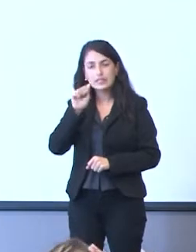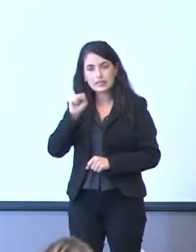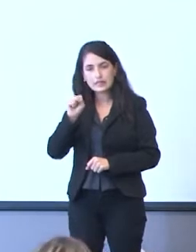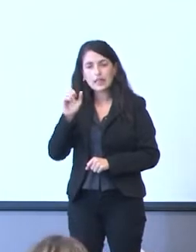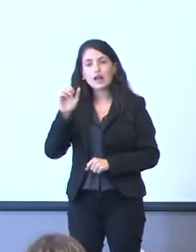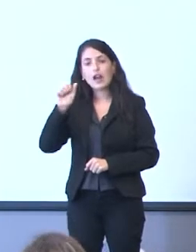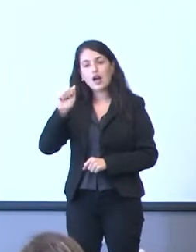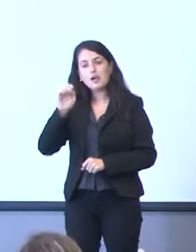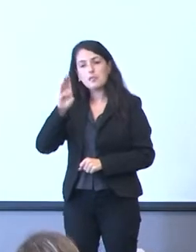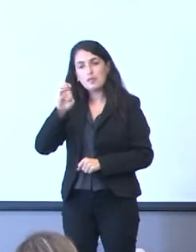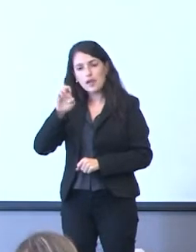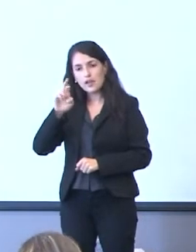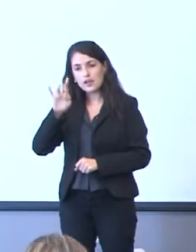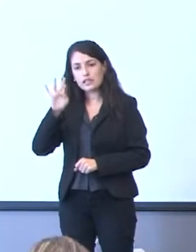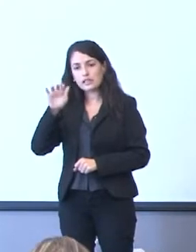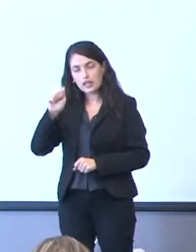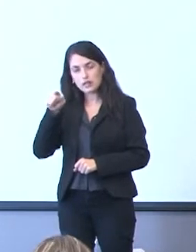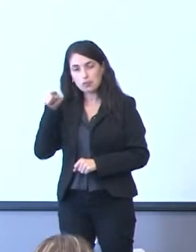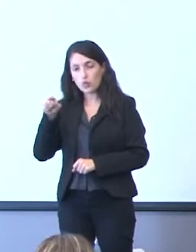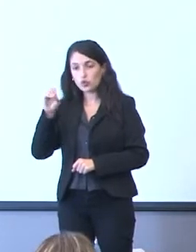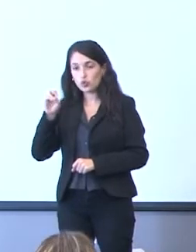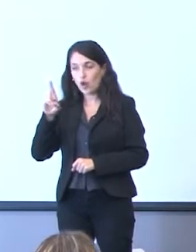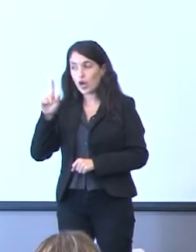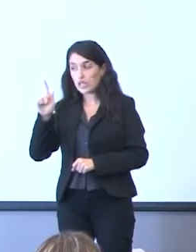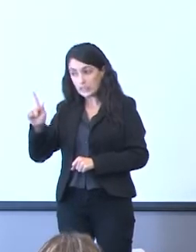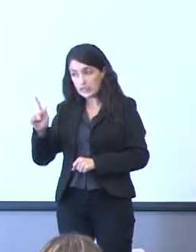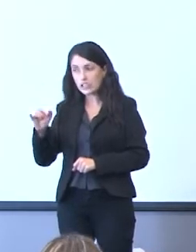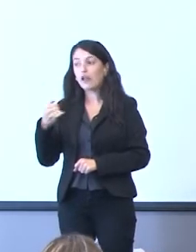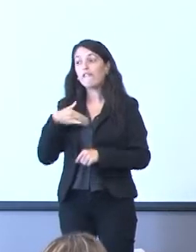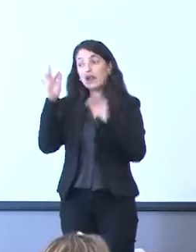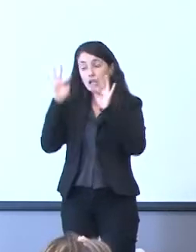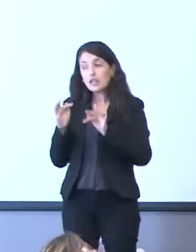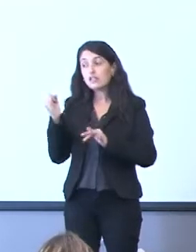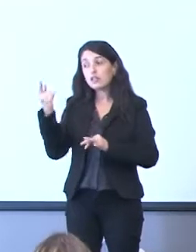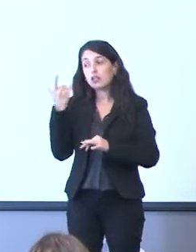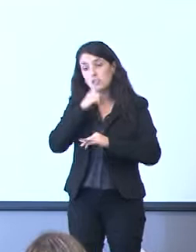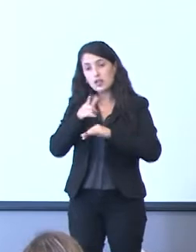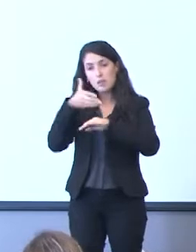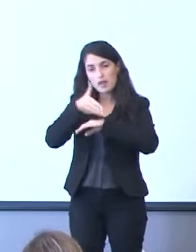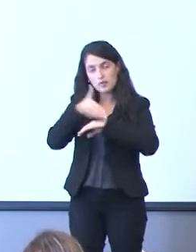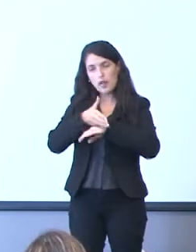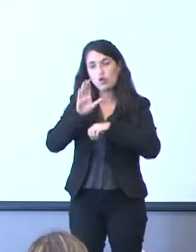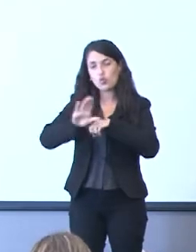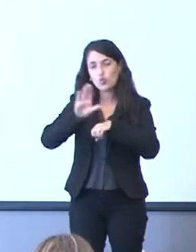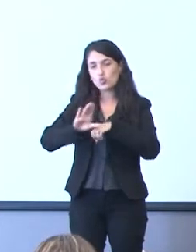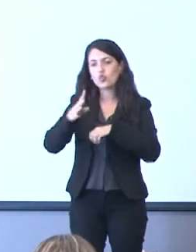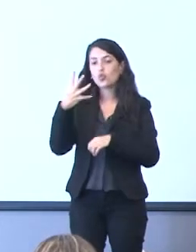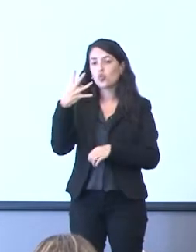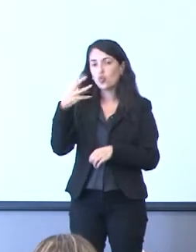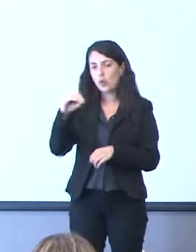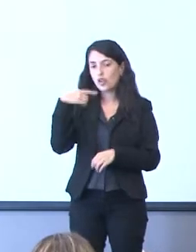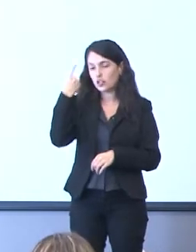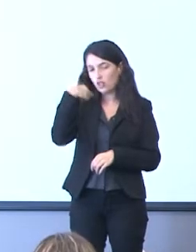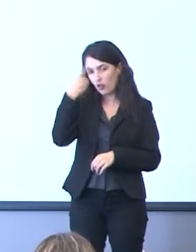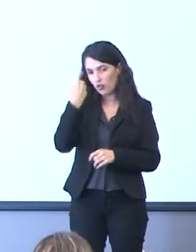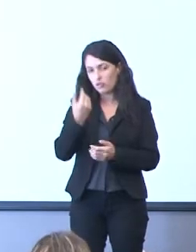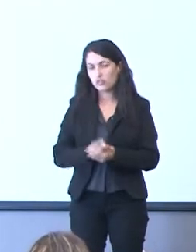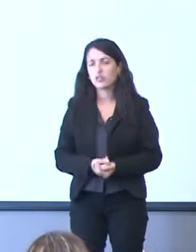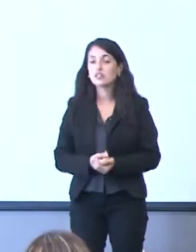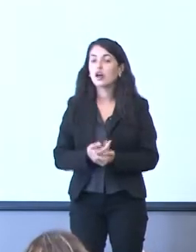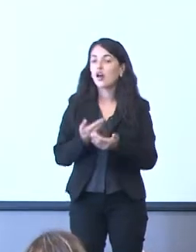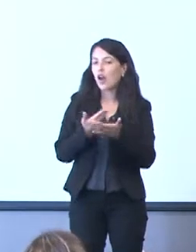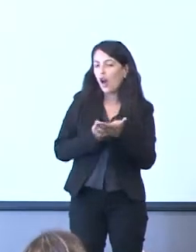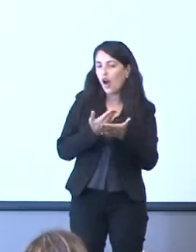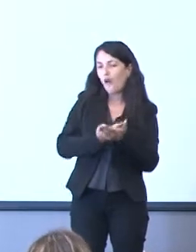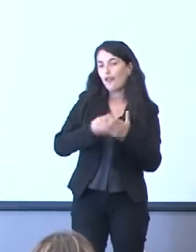portasabertasparaInclusão.org. A gente vai ficar muito feliz se você tiver a chance de ser participante desse curso. É uma formação de 40 horas, com